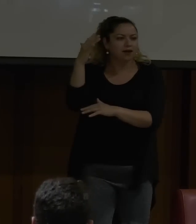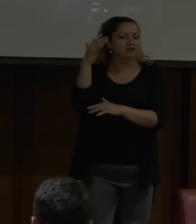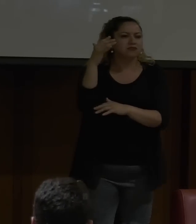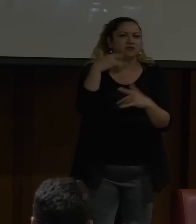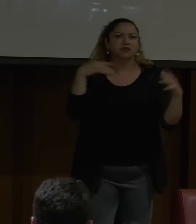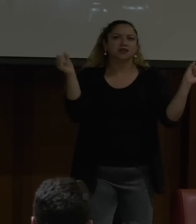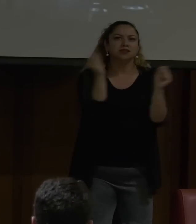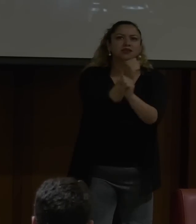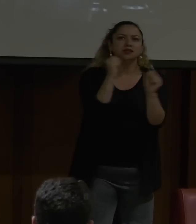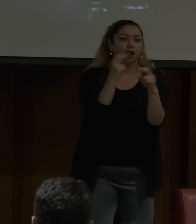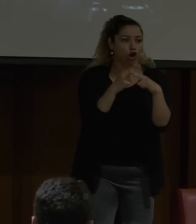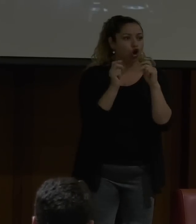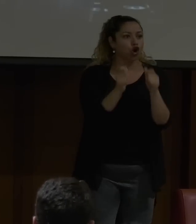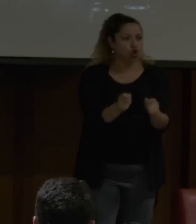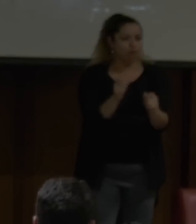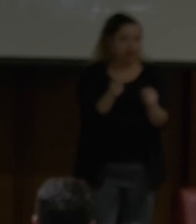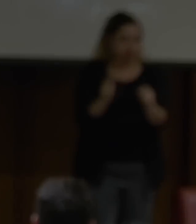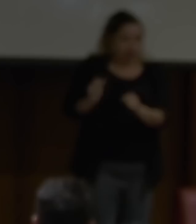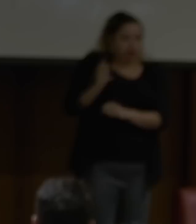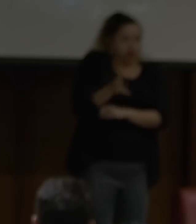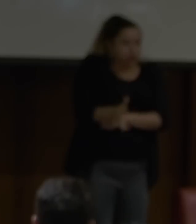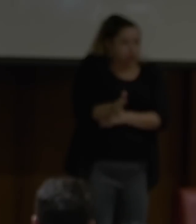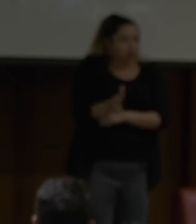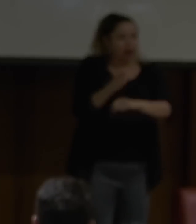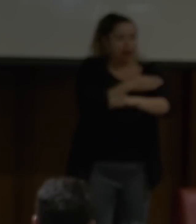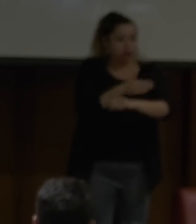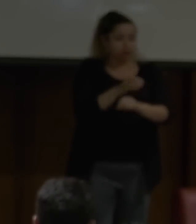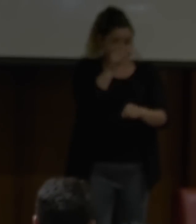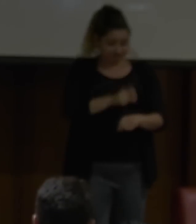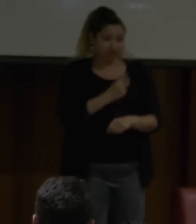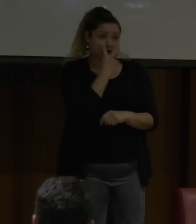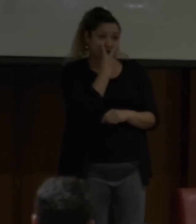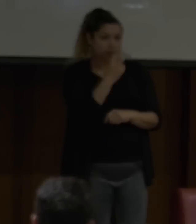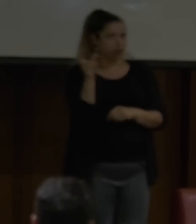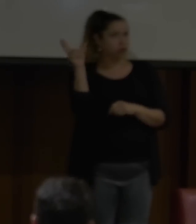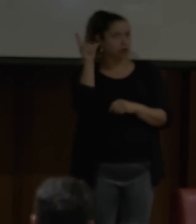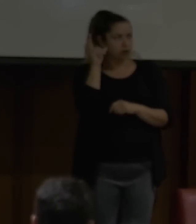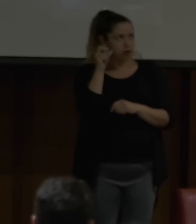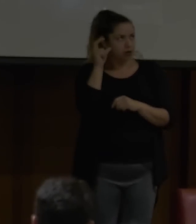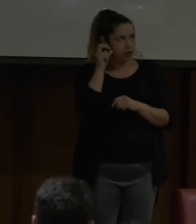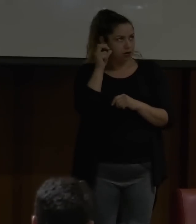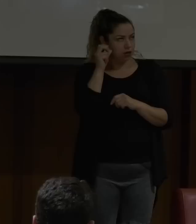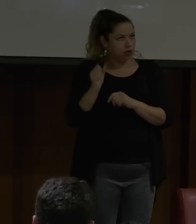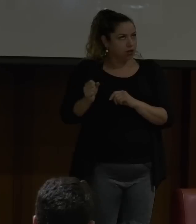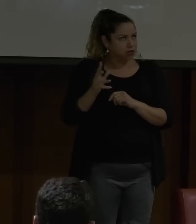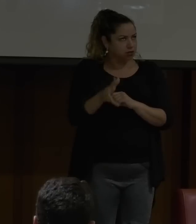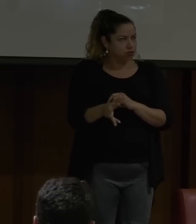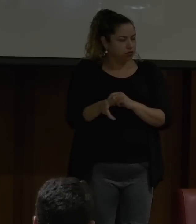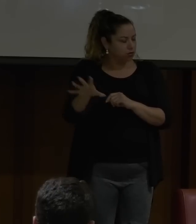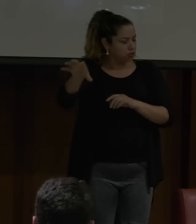son muy descriptivos, que para una persona invidente las haya compuesto, me parece supremamente